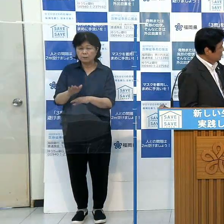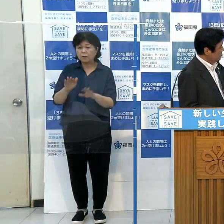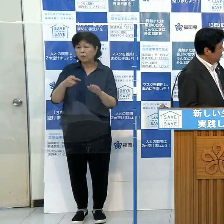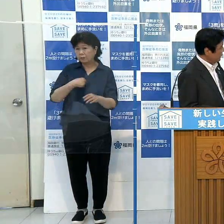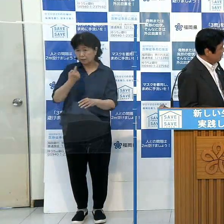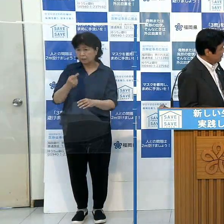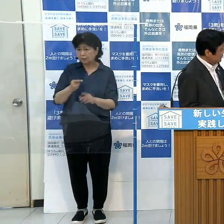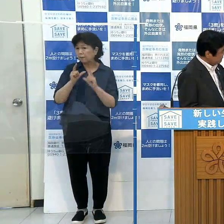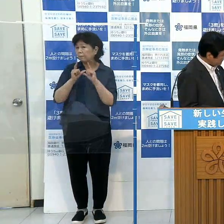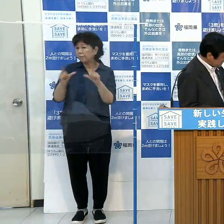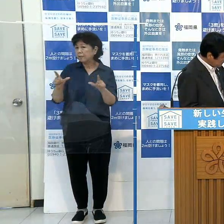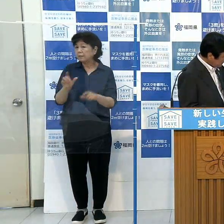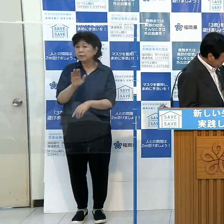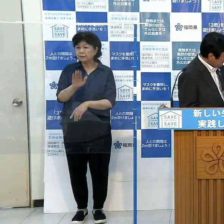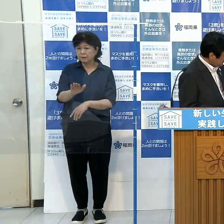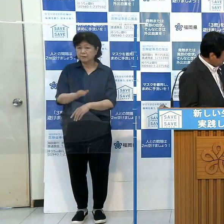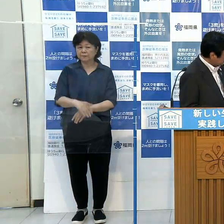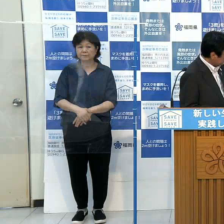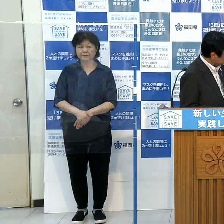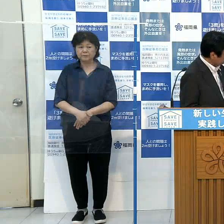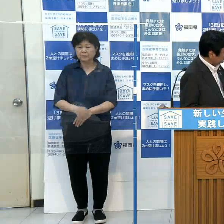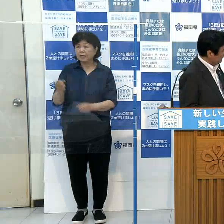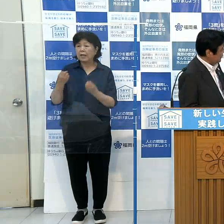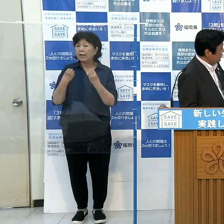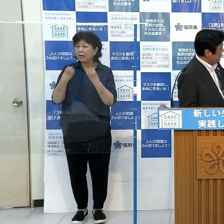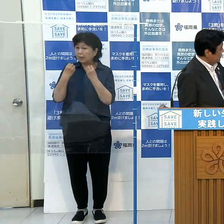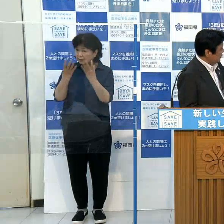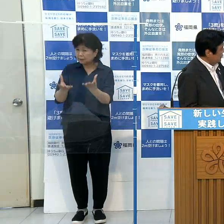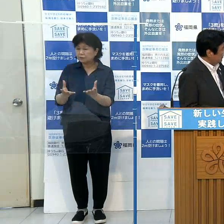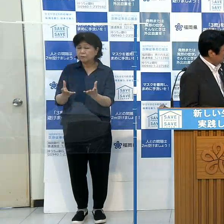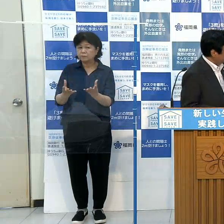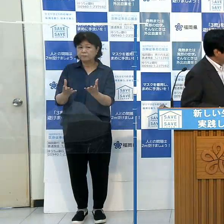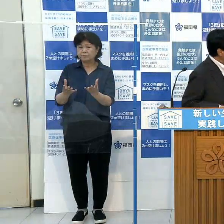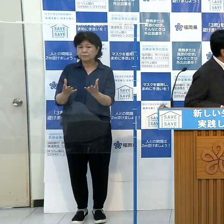。それから新しくですね、